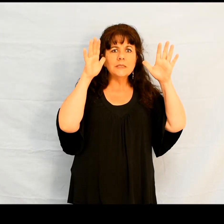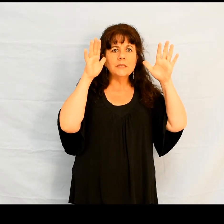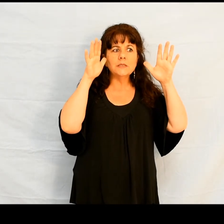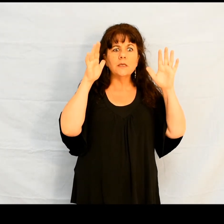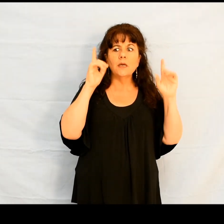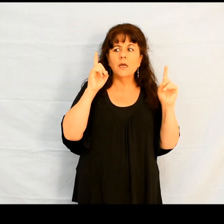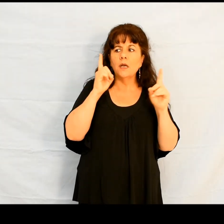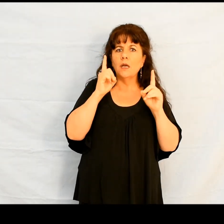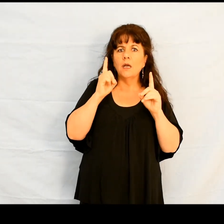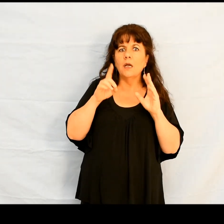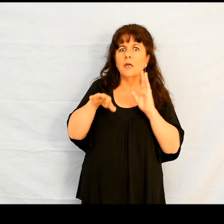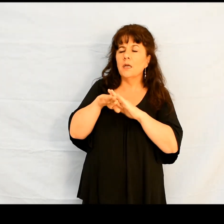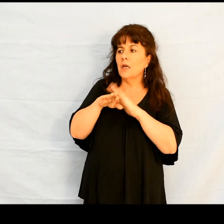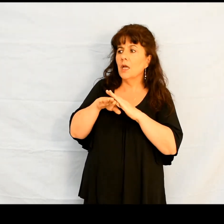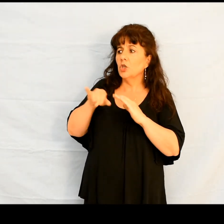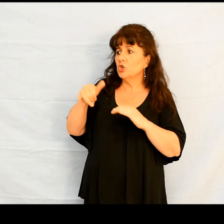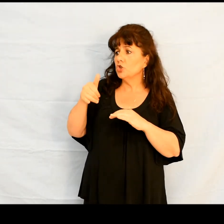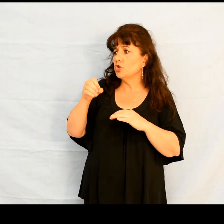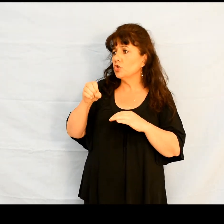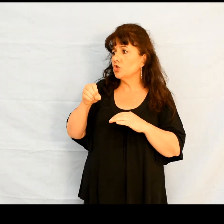« Choisis des hommes et va combattre les Amalécites.